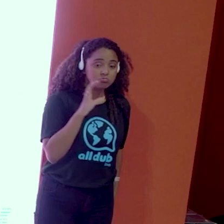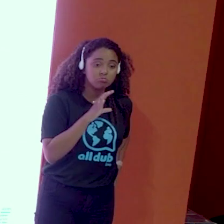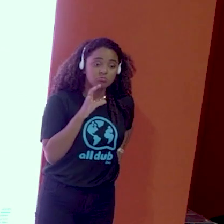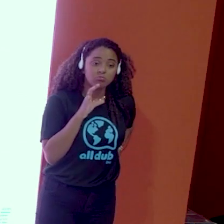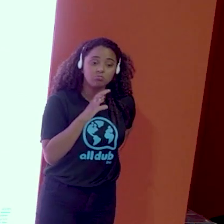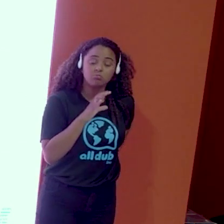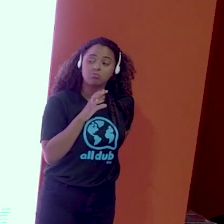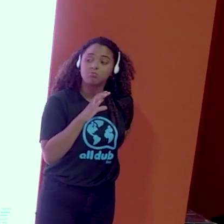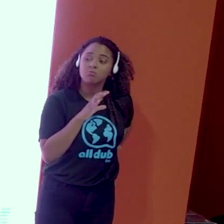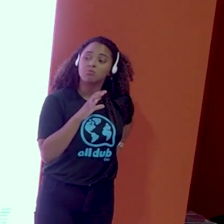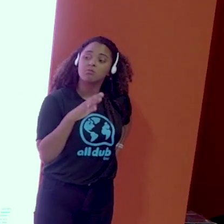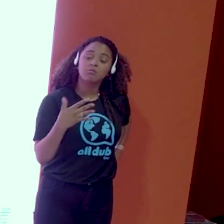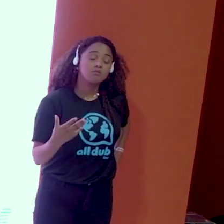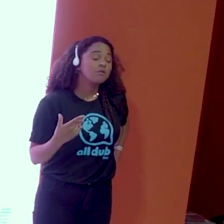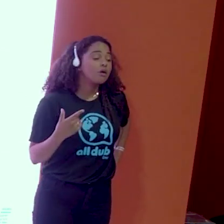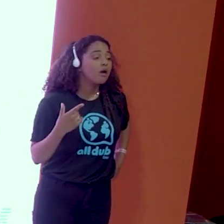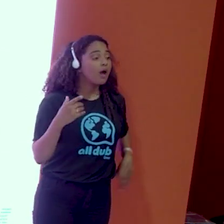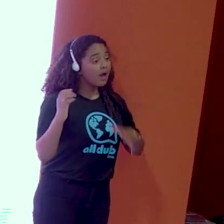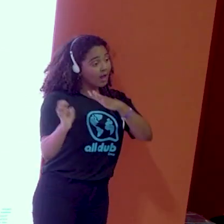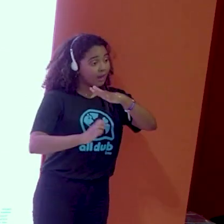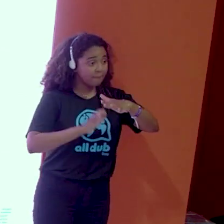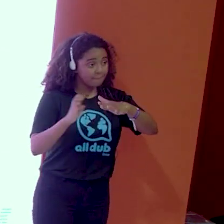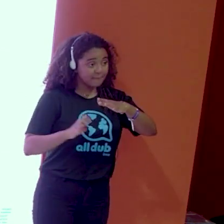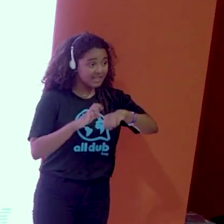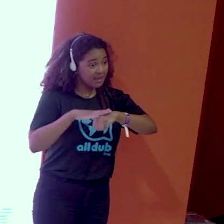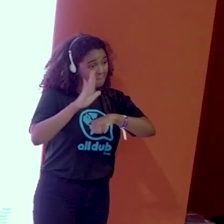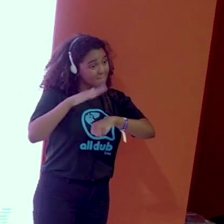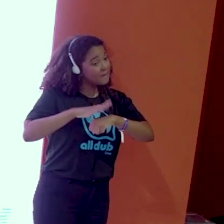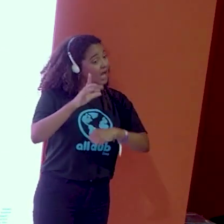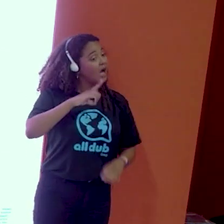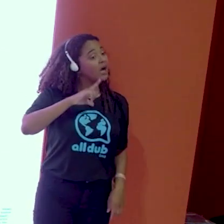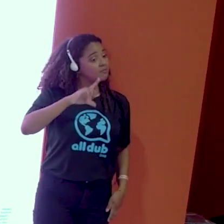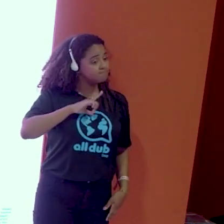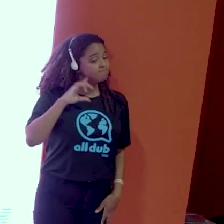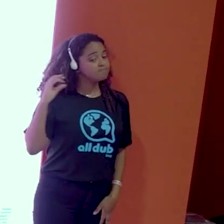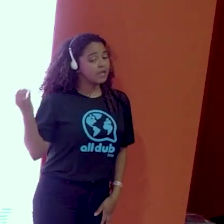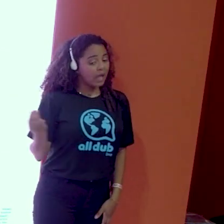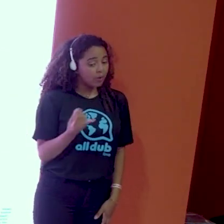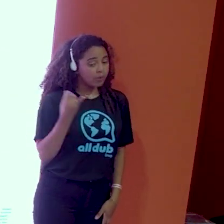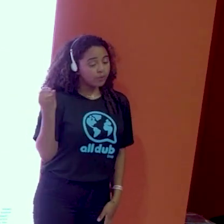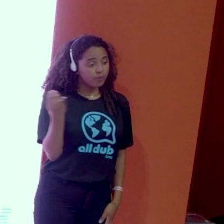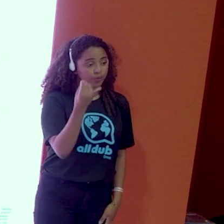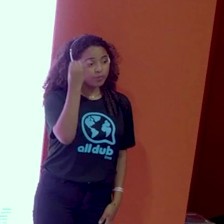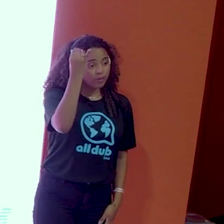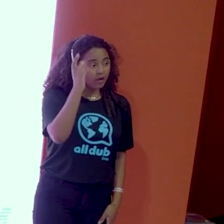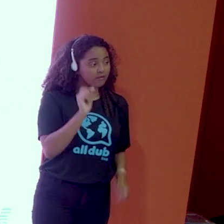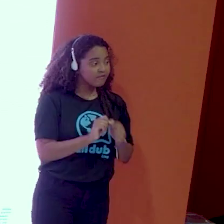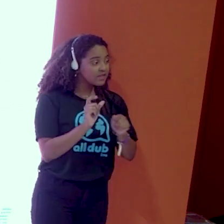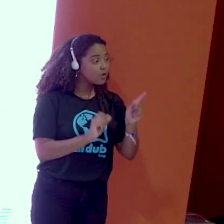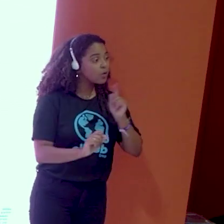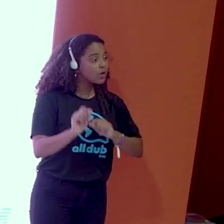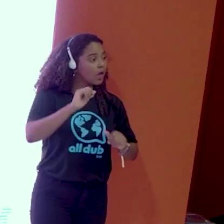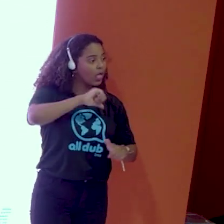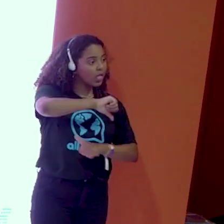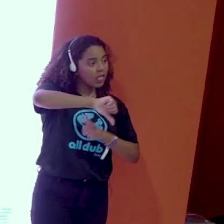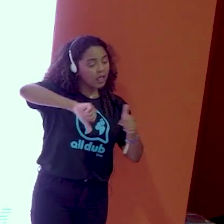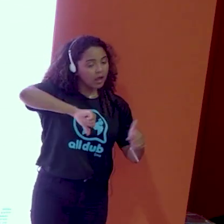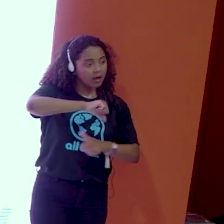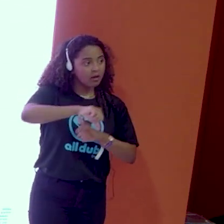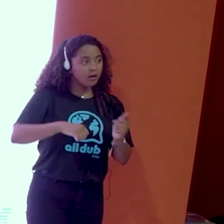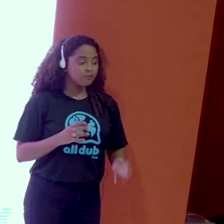grande. As empresas cada vez mais têm um papel importante em levar essa transformação para o